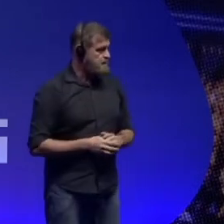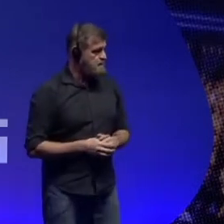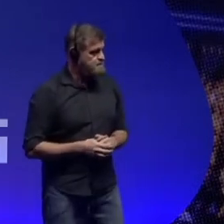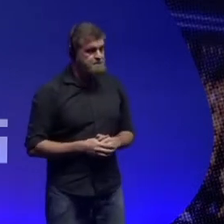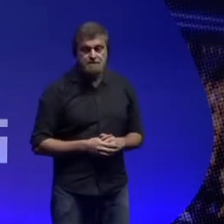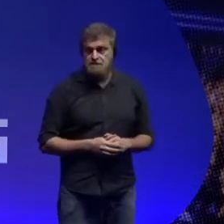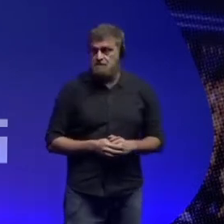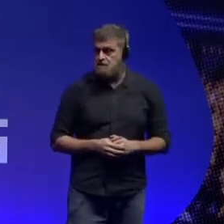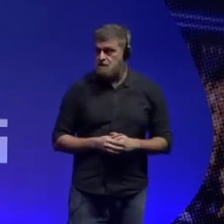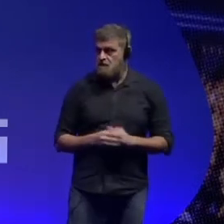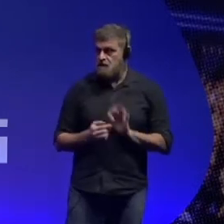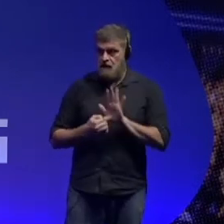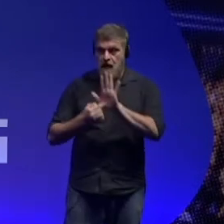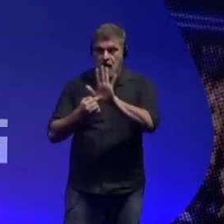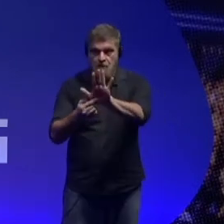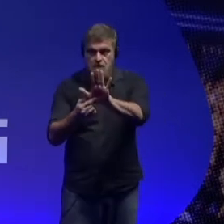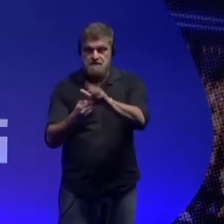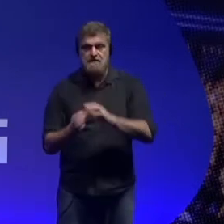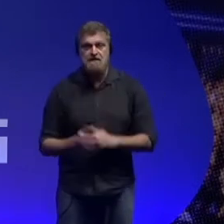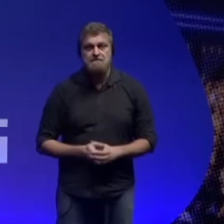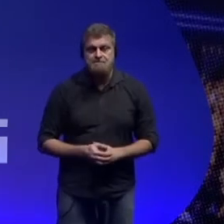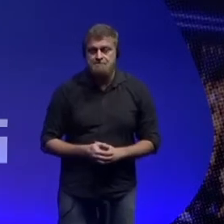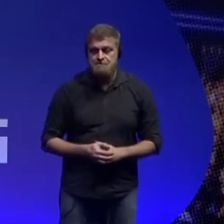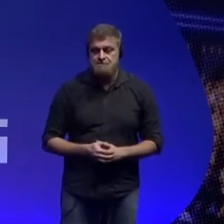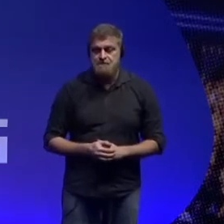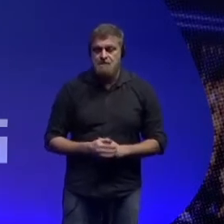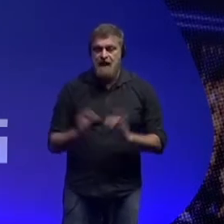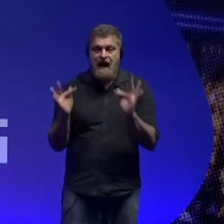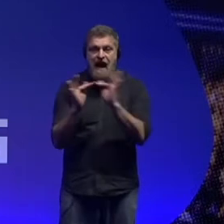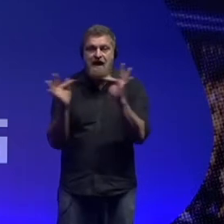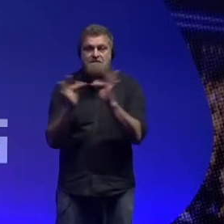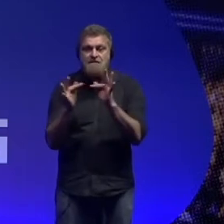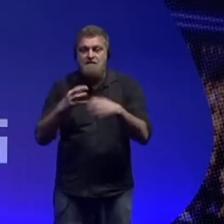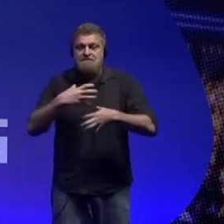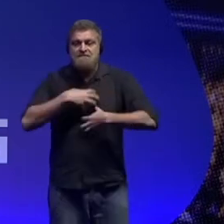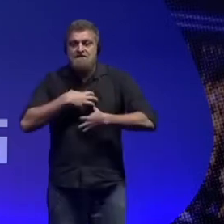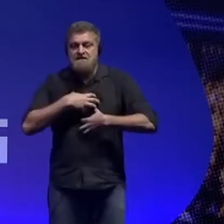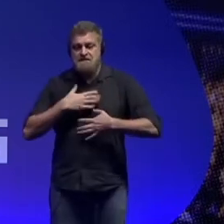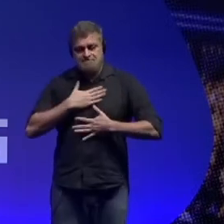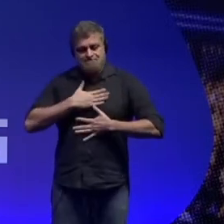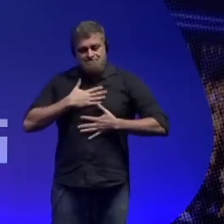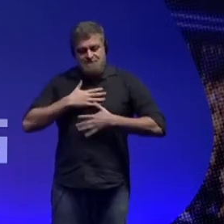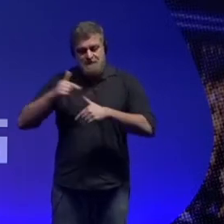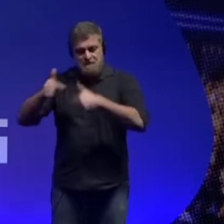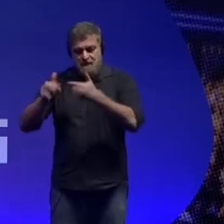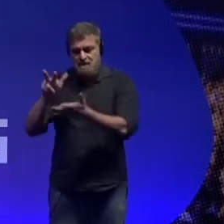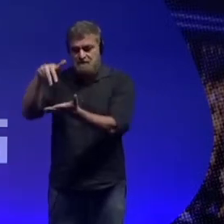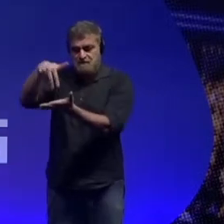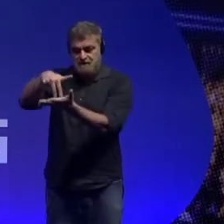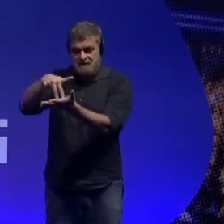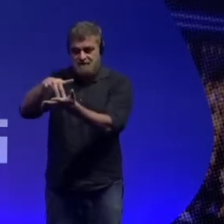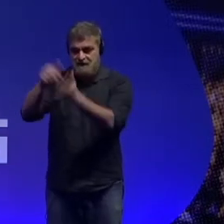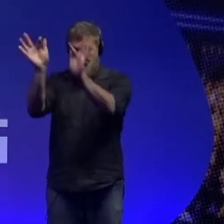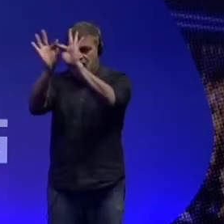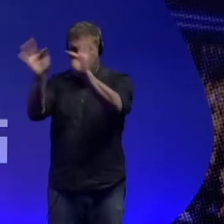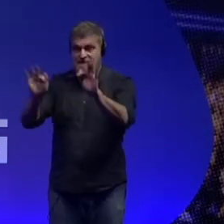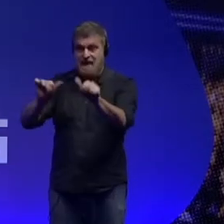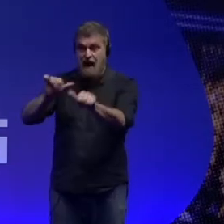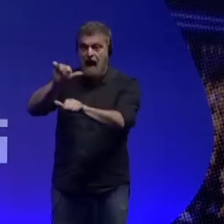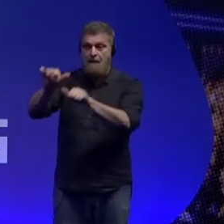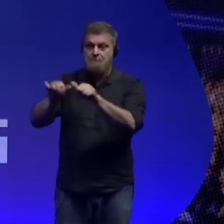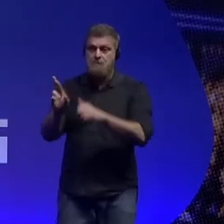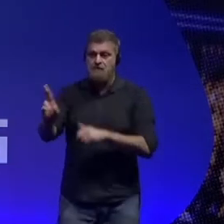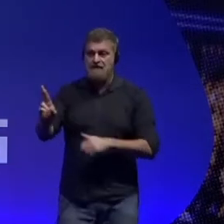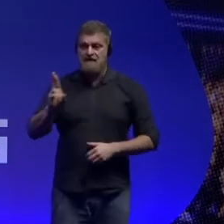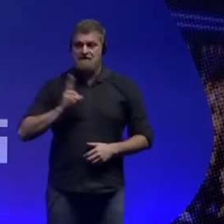E aí eu trago, gente, o que eu chamo de a fórmula da felicidade no trabalho. Quando o assunto é sou feliz, muda um pouco. As pessoas,